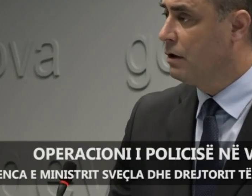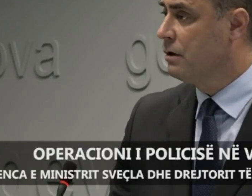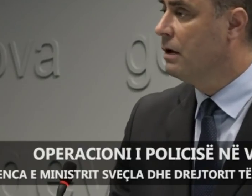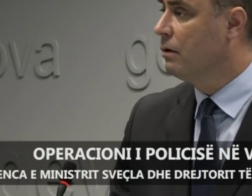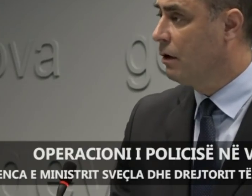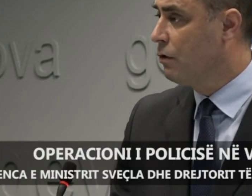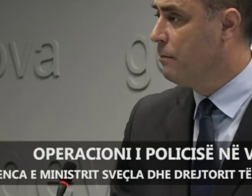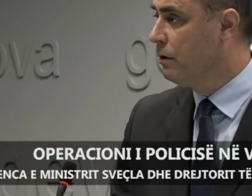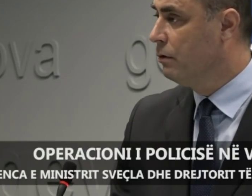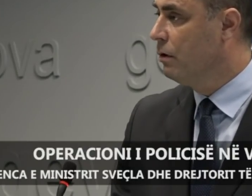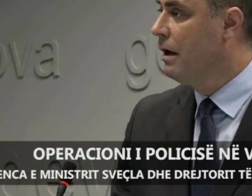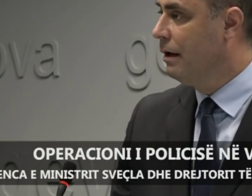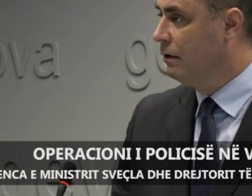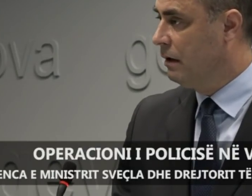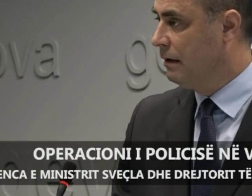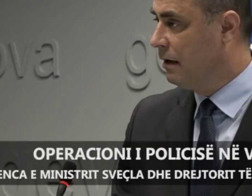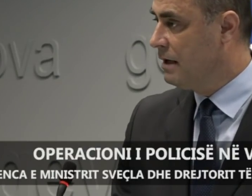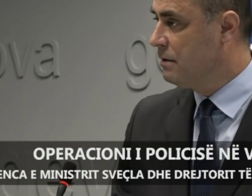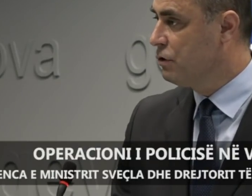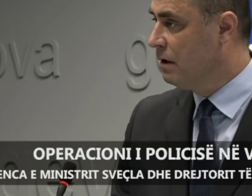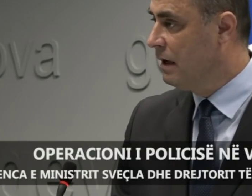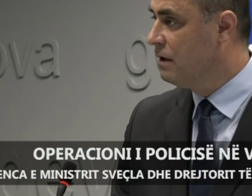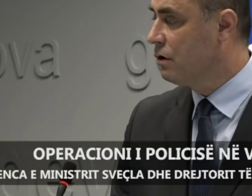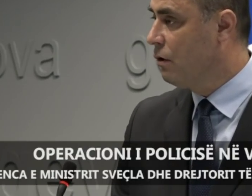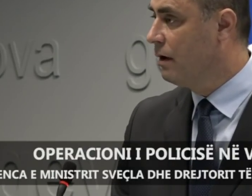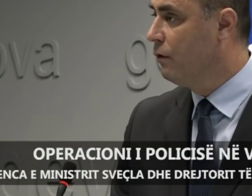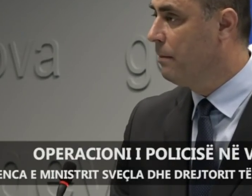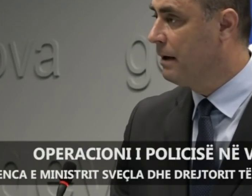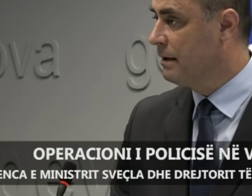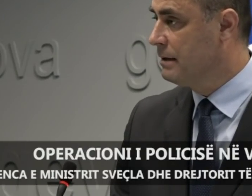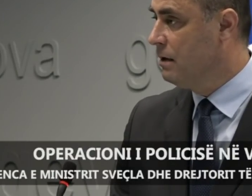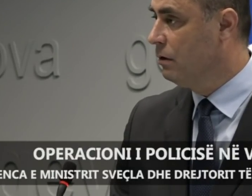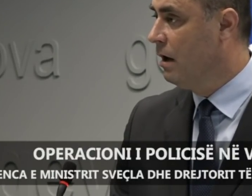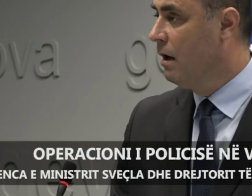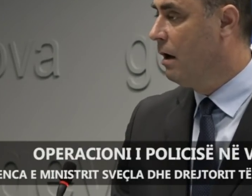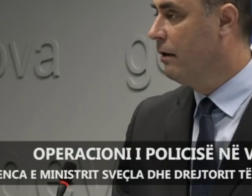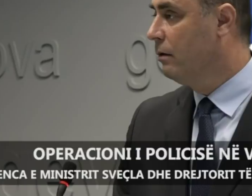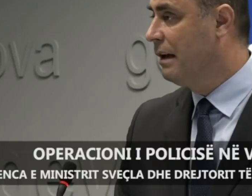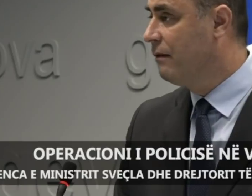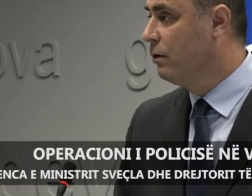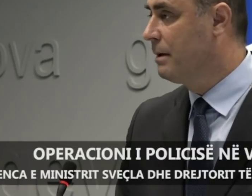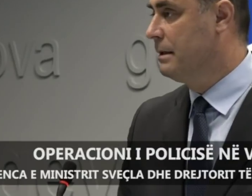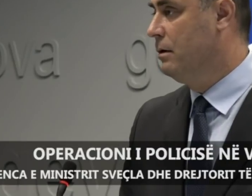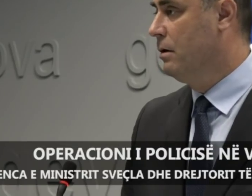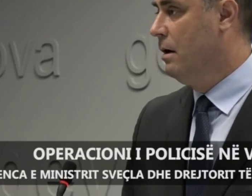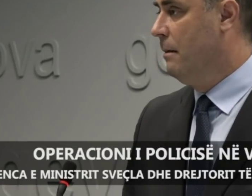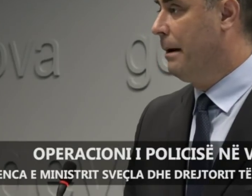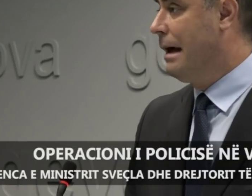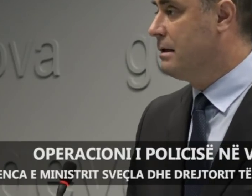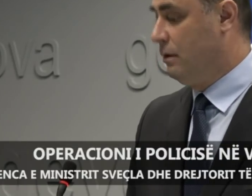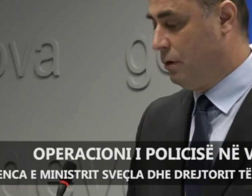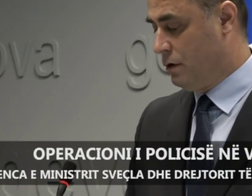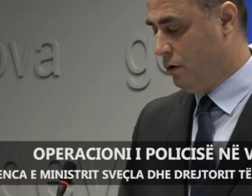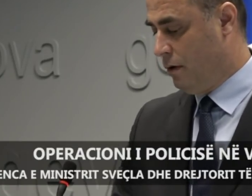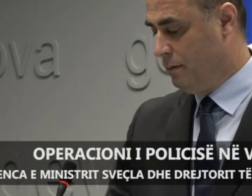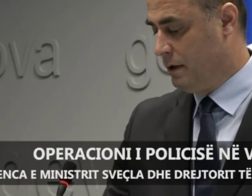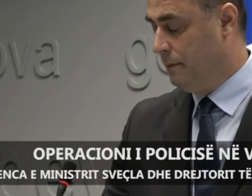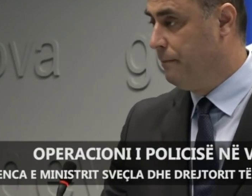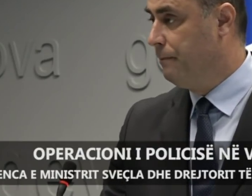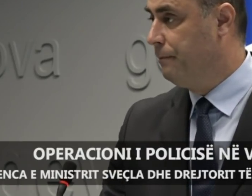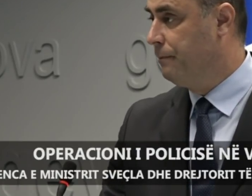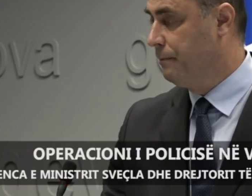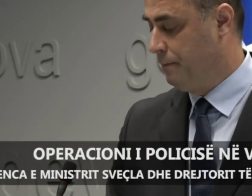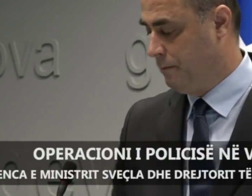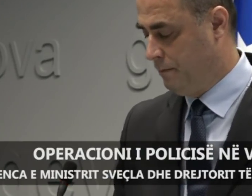edhe natyrisht që ne do të kryim punën tonë edhe do të tërheqim çdo njenin që ka nevoj prej rrezikut edhe do të evitojmë rrezikun për aqë natyrisht të ka